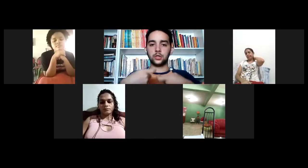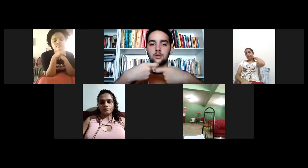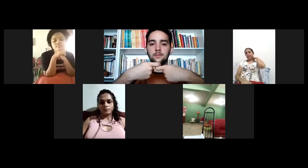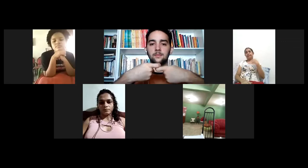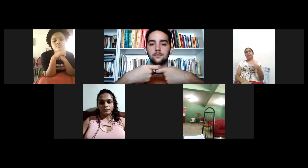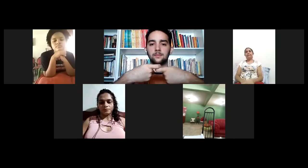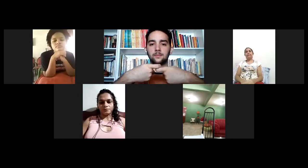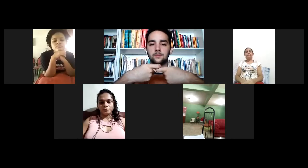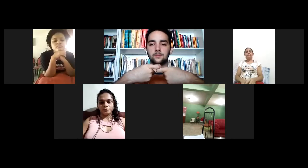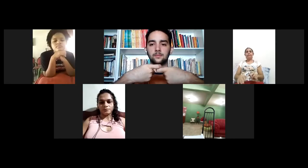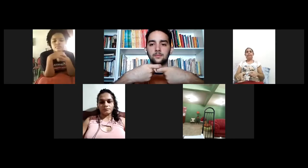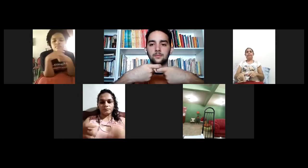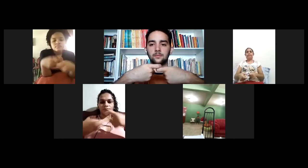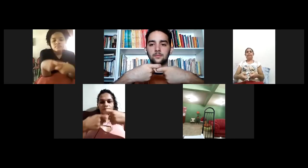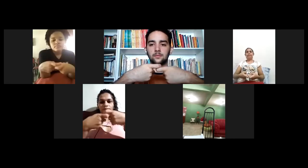Budista,